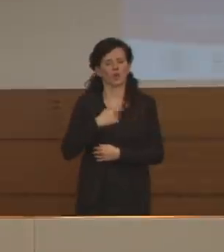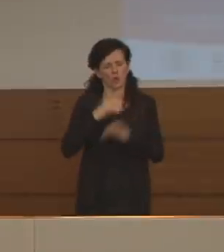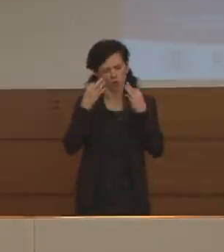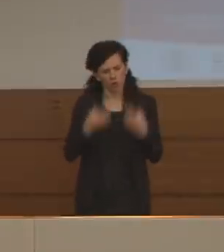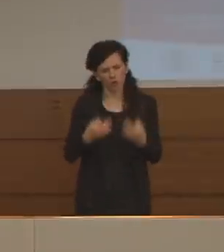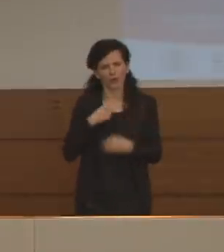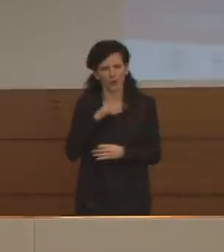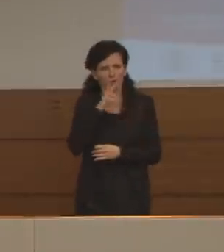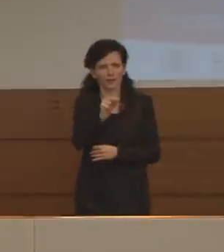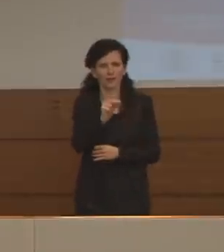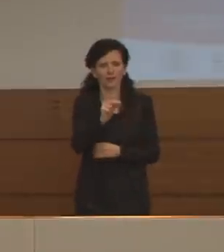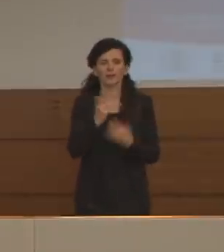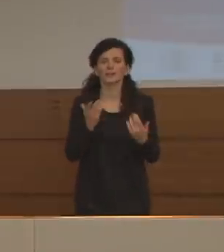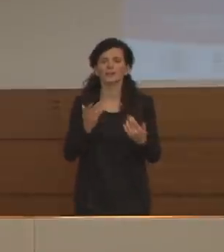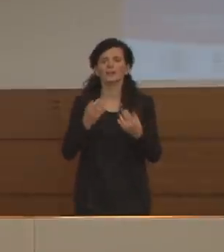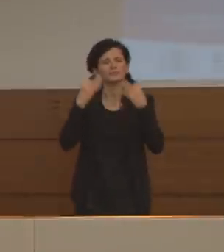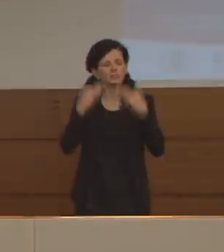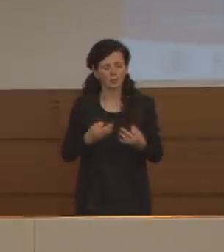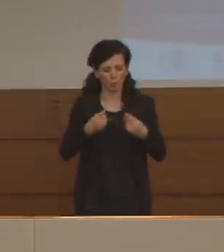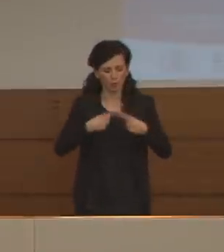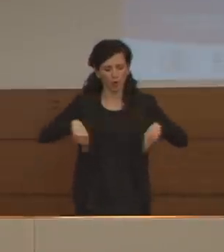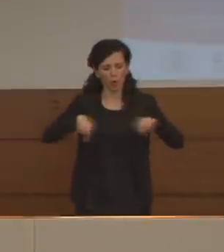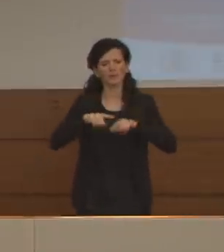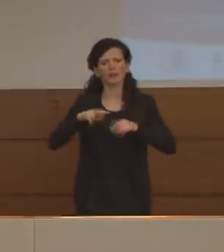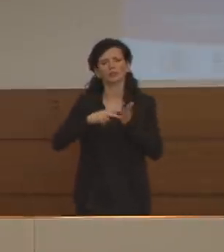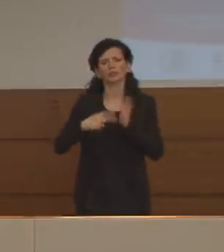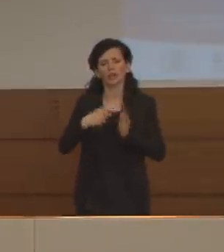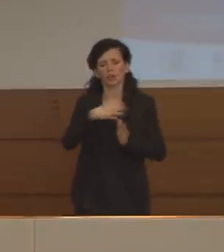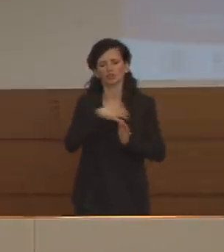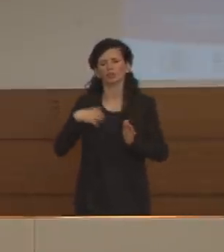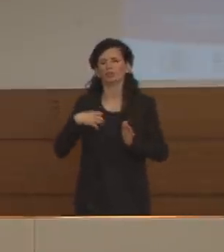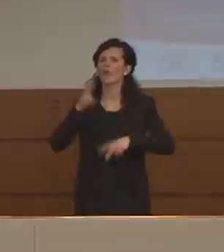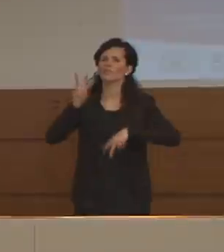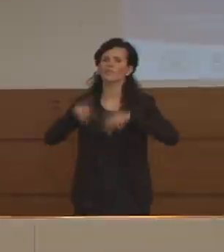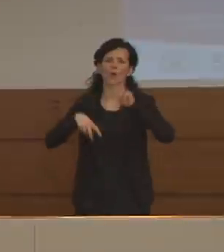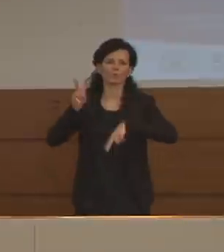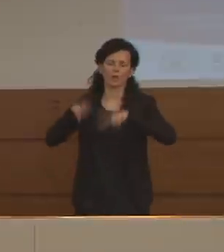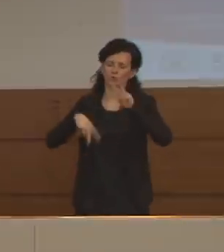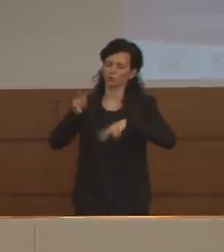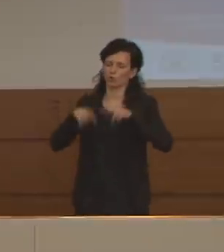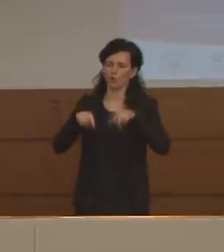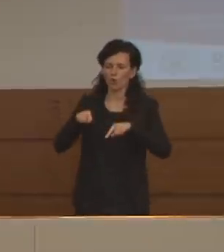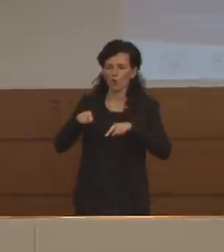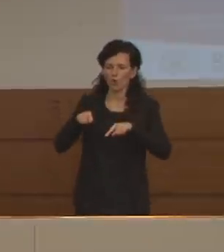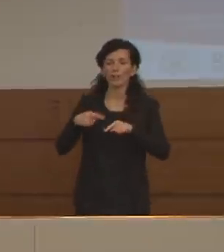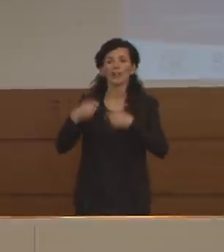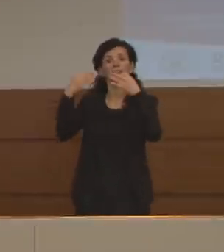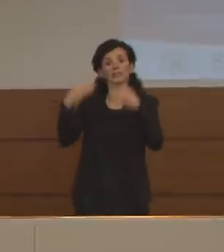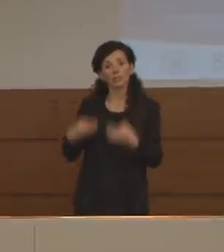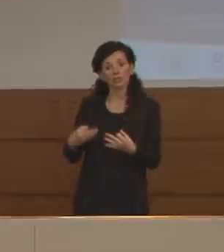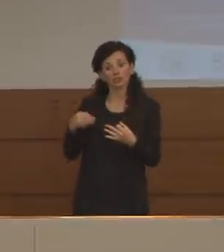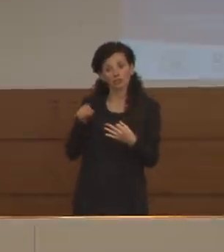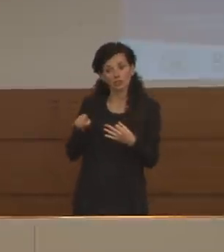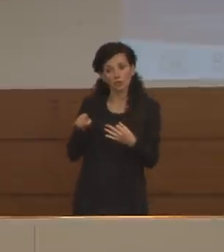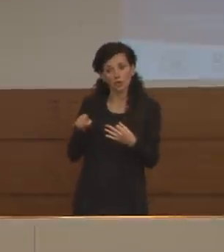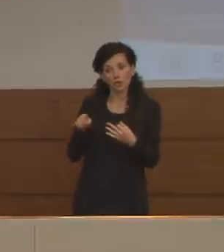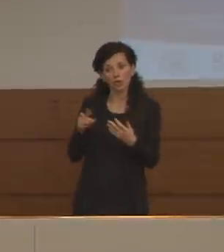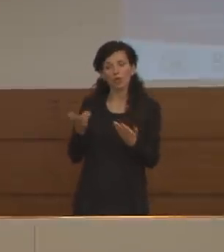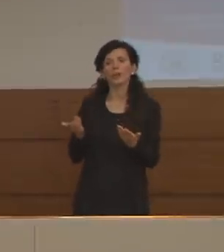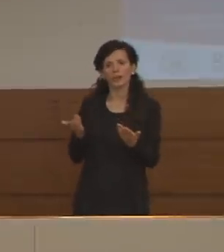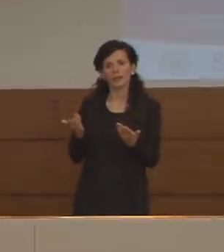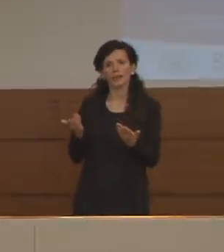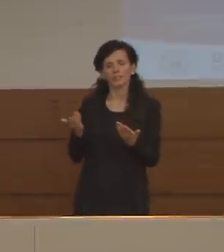sicuramente il comitato tecnico scientifico sta facendo queste valutazioni la decisione sarà rimessa su